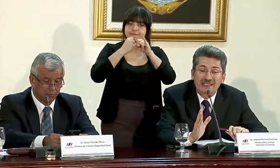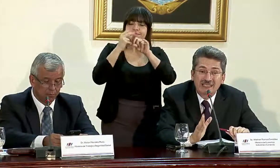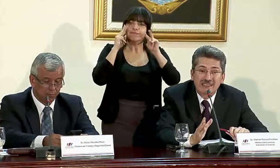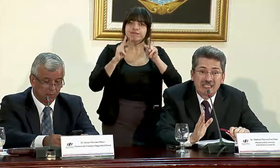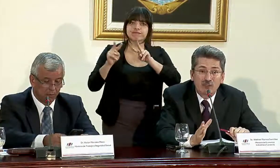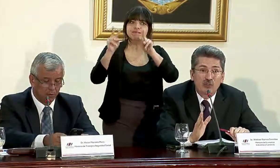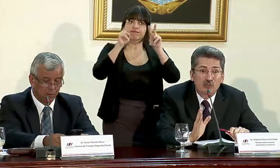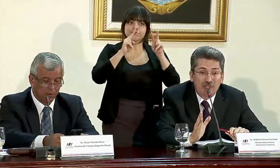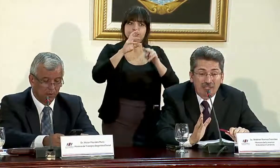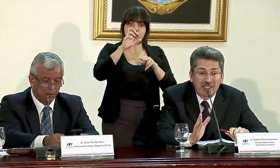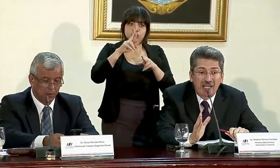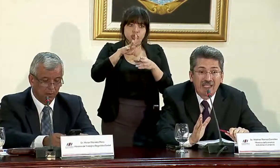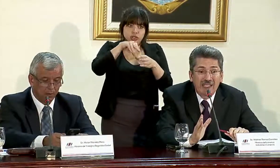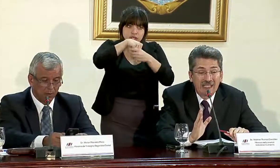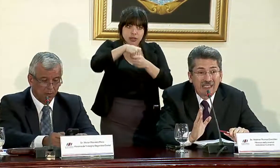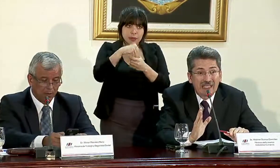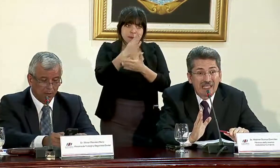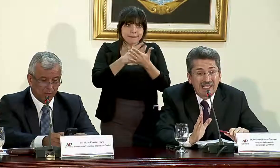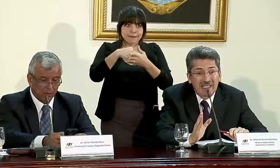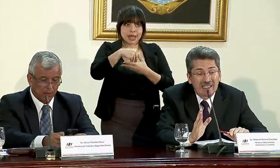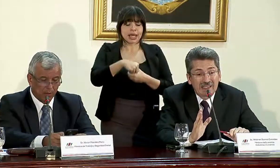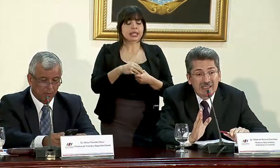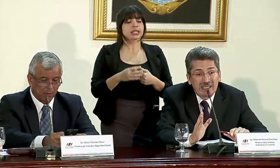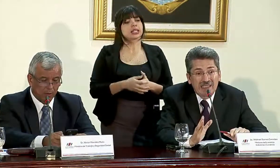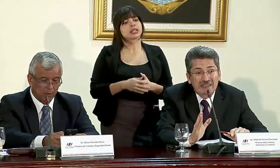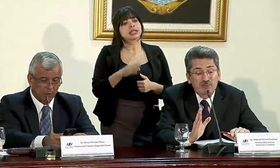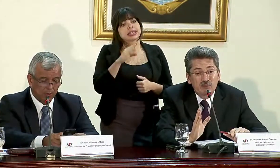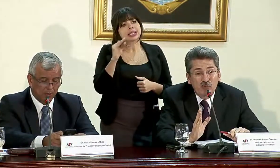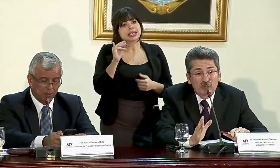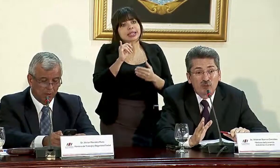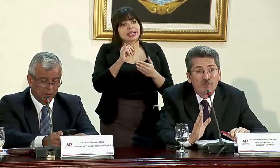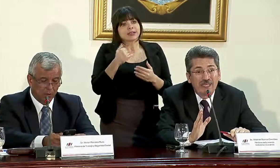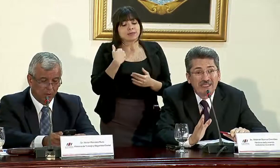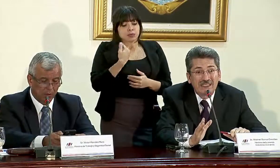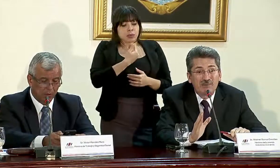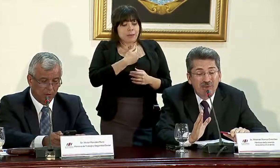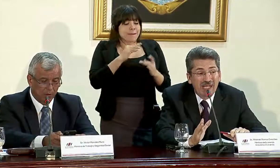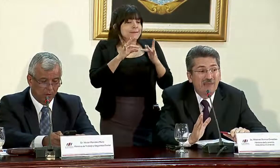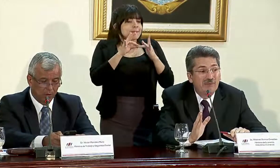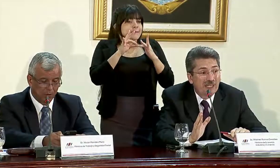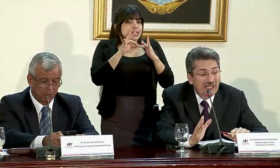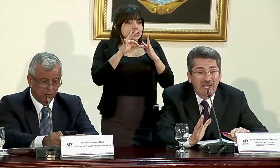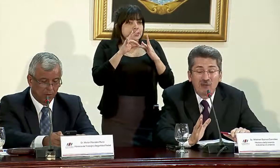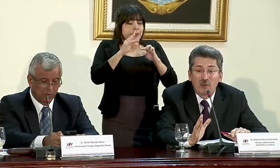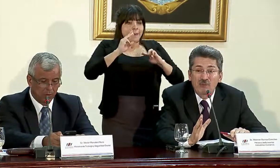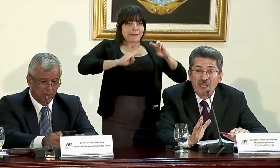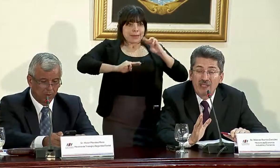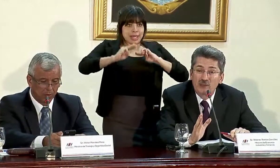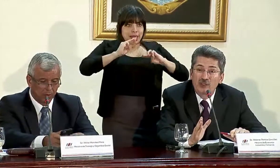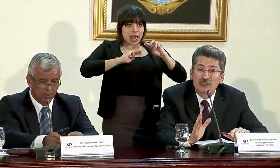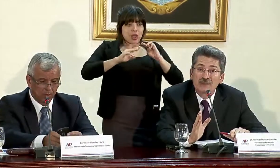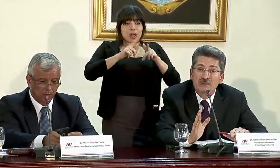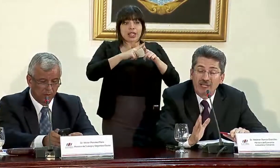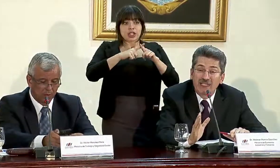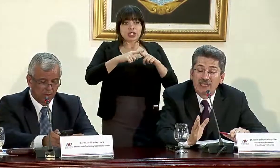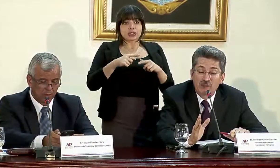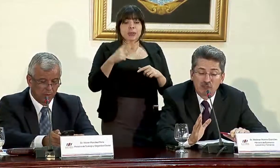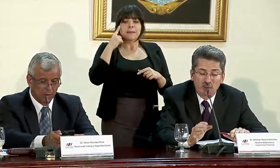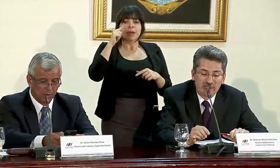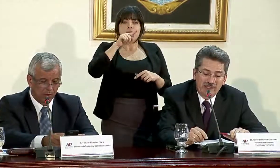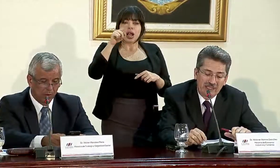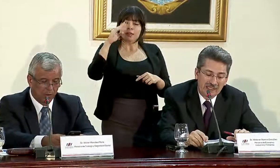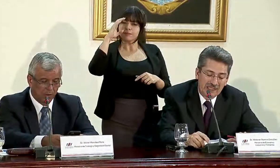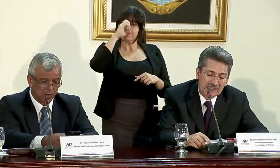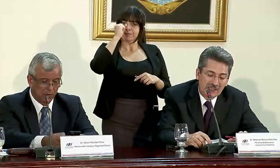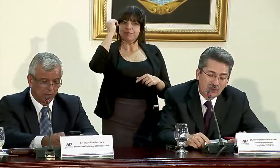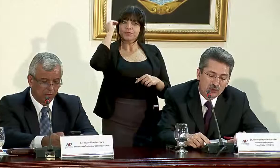internacional en que está inserto Costa Rica y es nuestro principal mercado. Entonces, para que tengamos